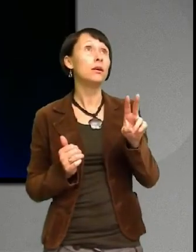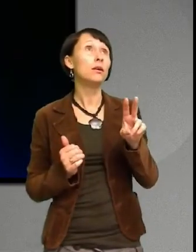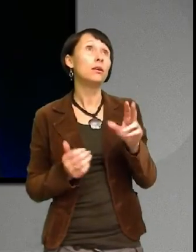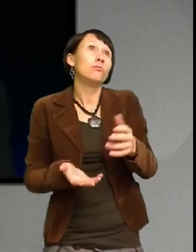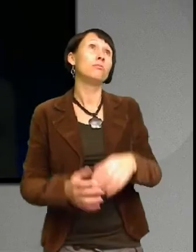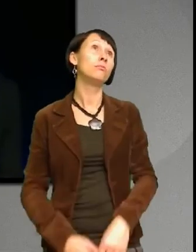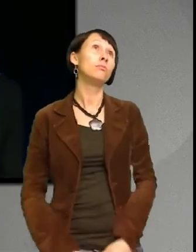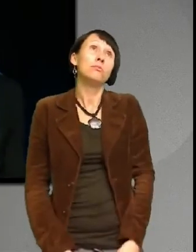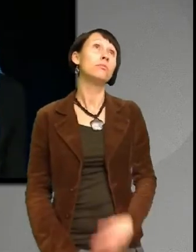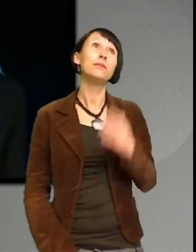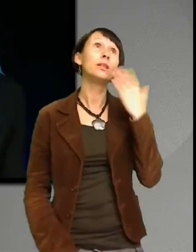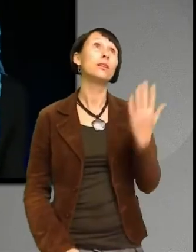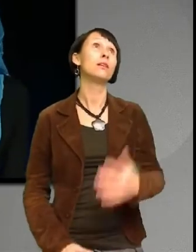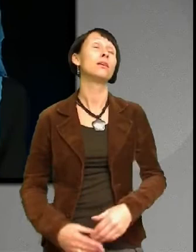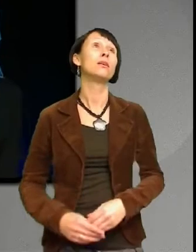I don't know.